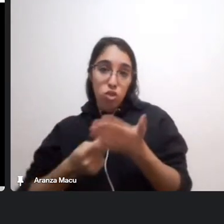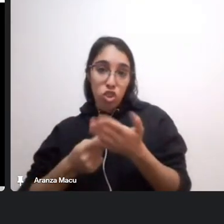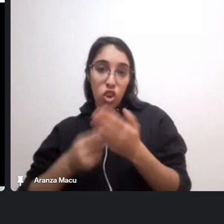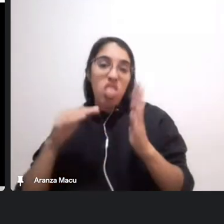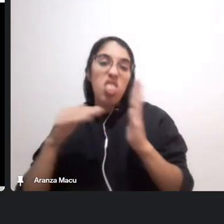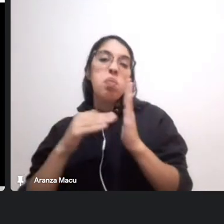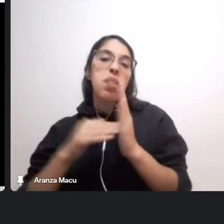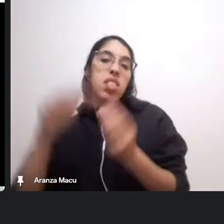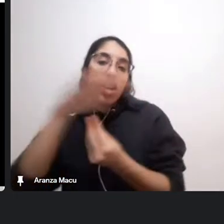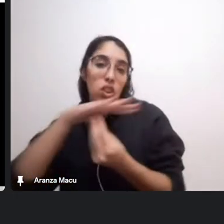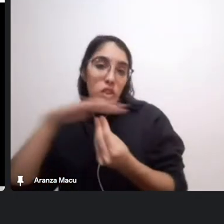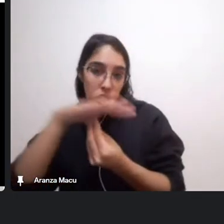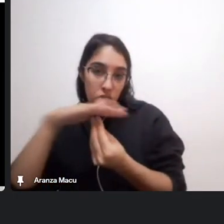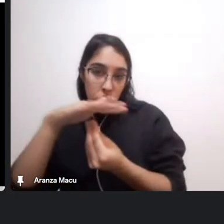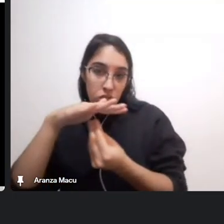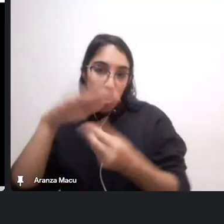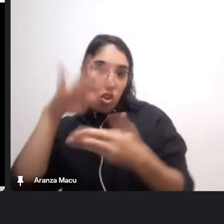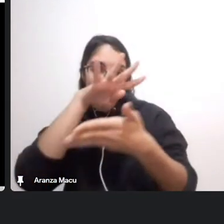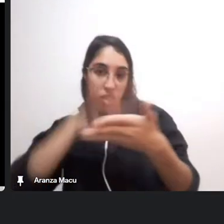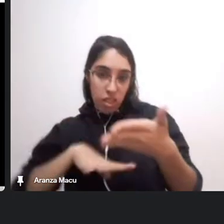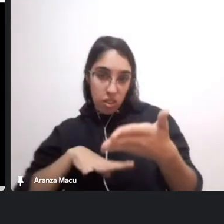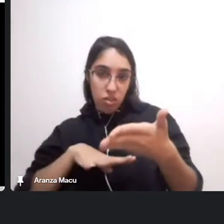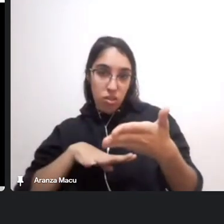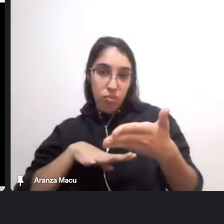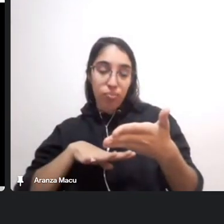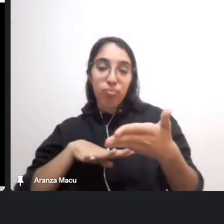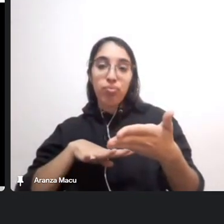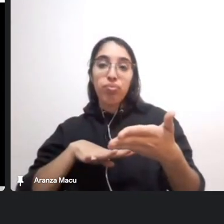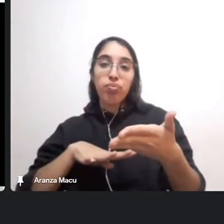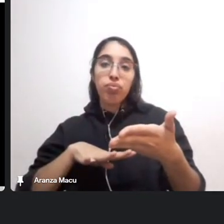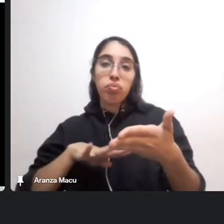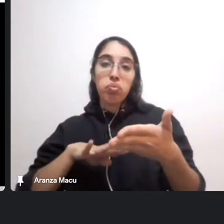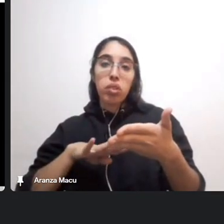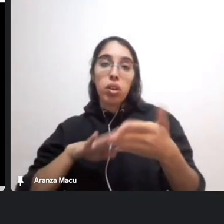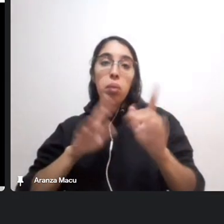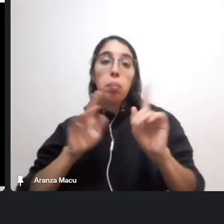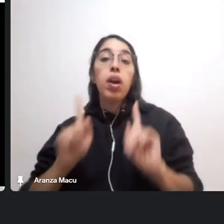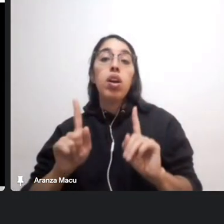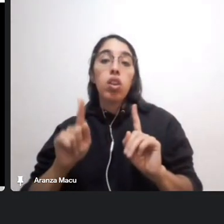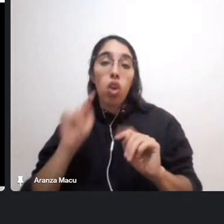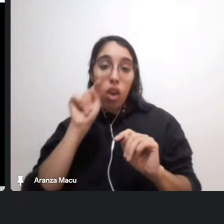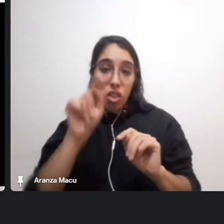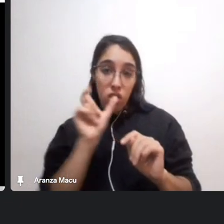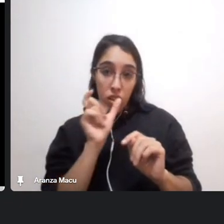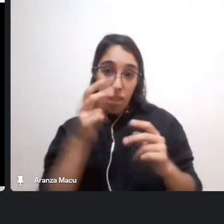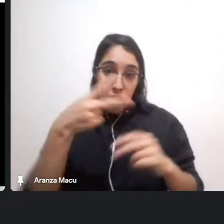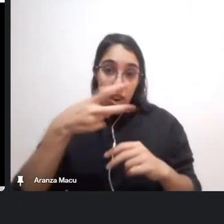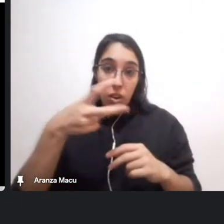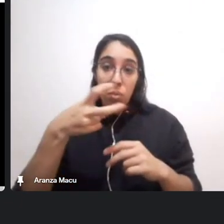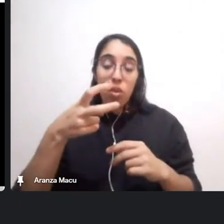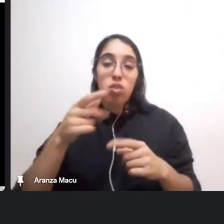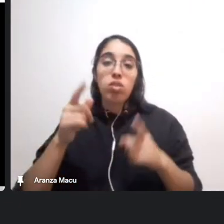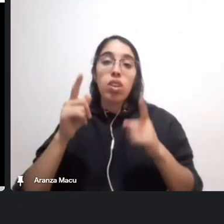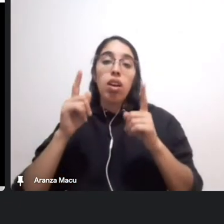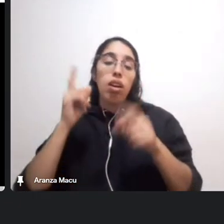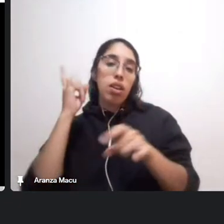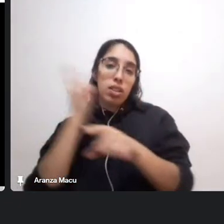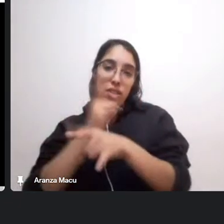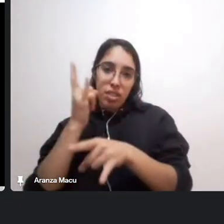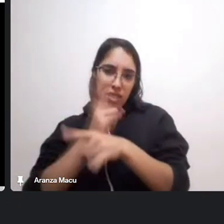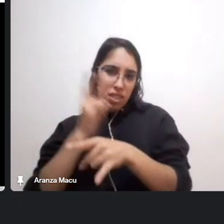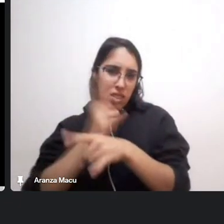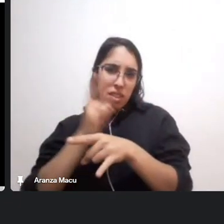escrito este verbo, que siempre va a estar seguido de otro verbo más. Cuando hay un modal, siempre hay un verbo